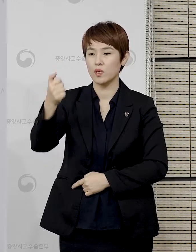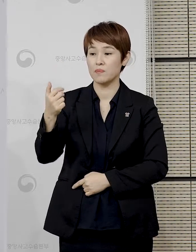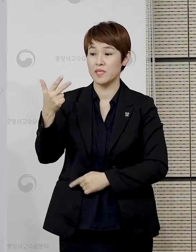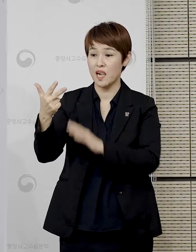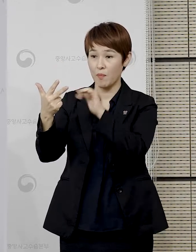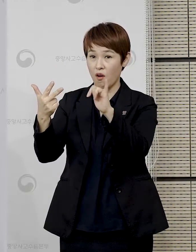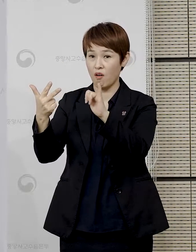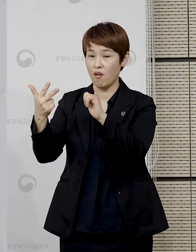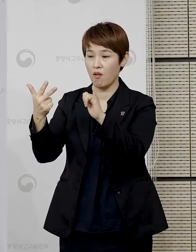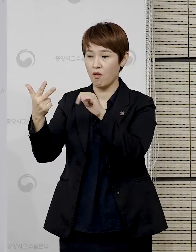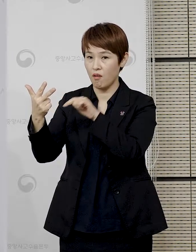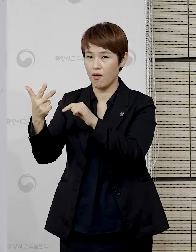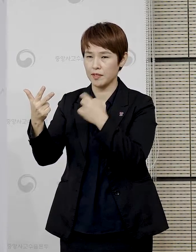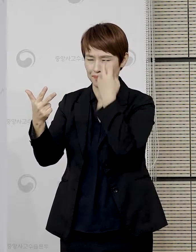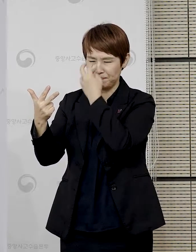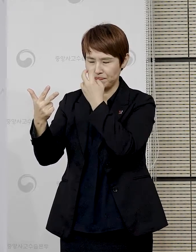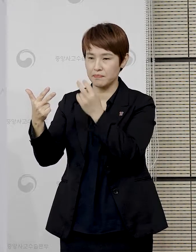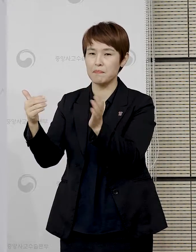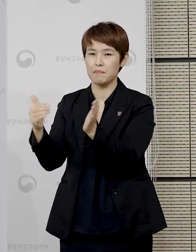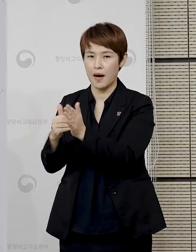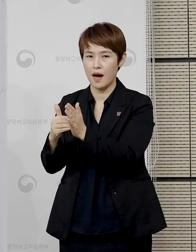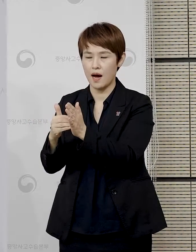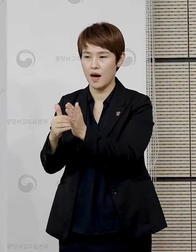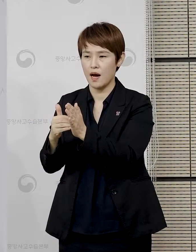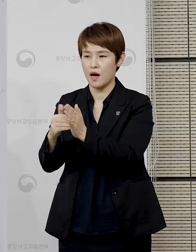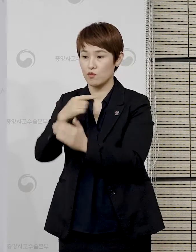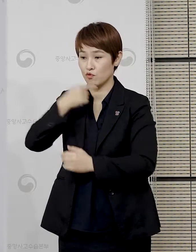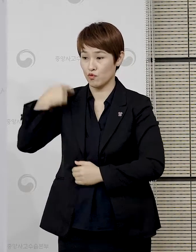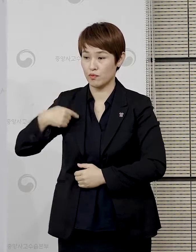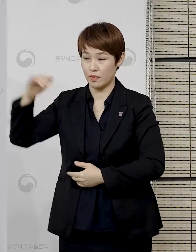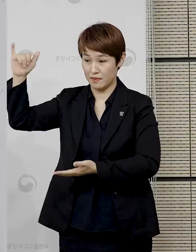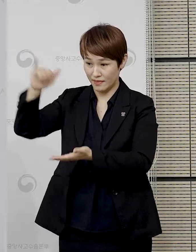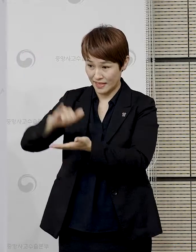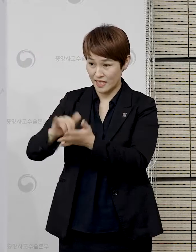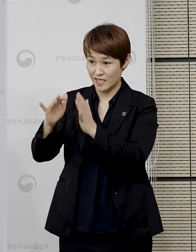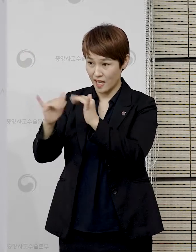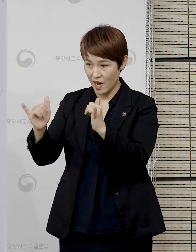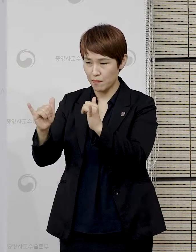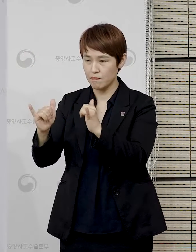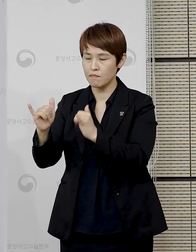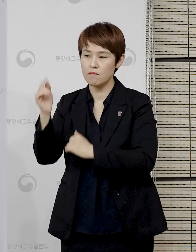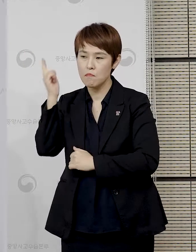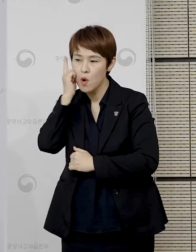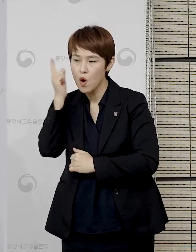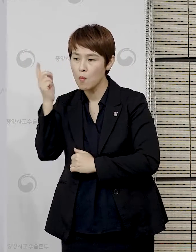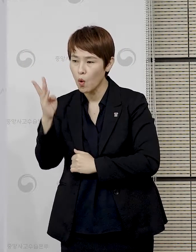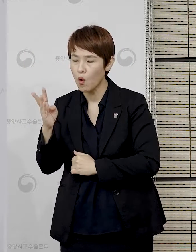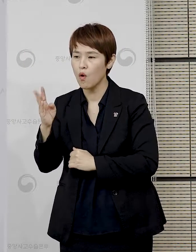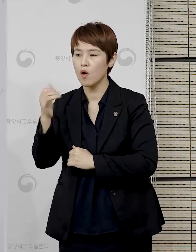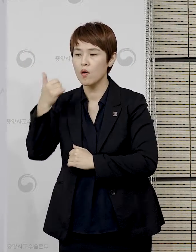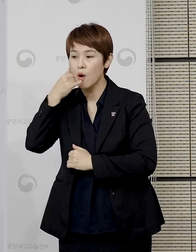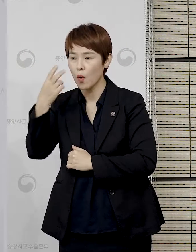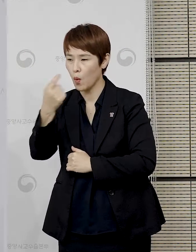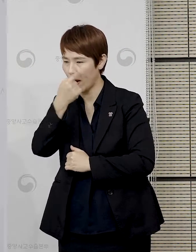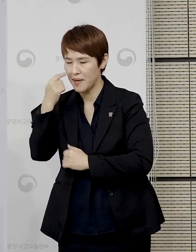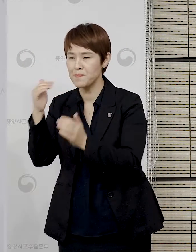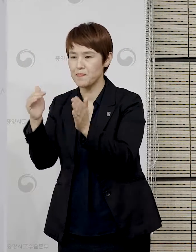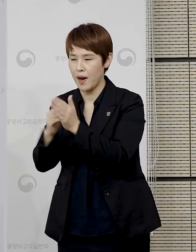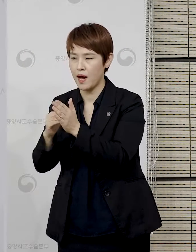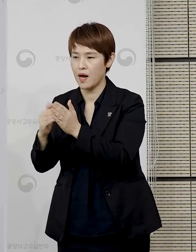9,657명에 대하여 실시되었고 모든 입국자에 대해서 실제 연락처를 확인하여 현재까지